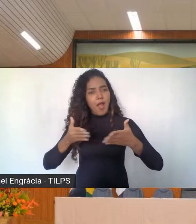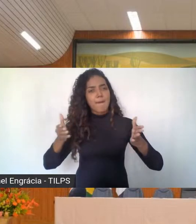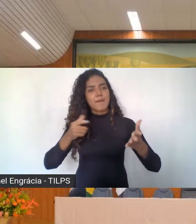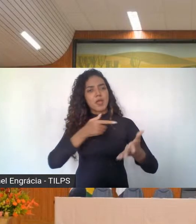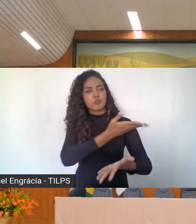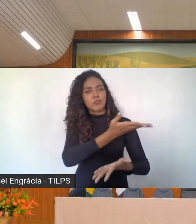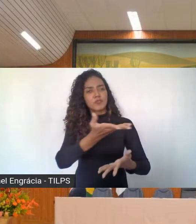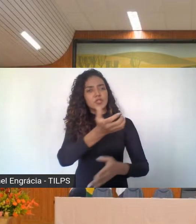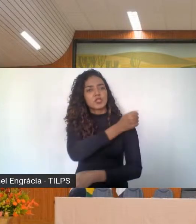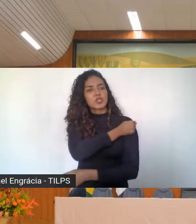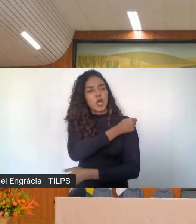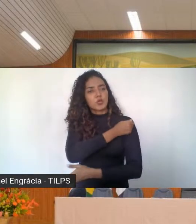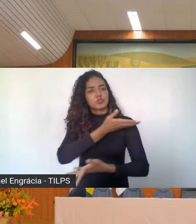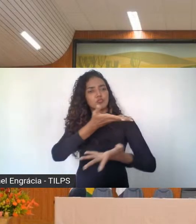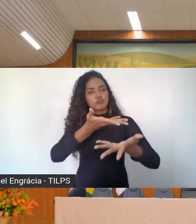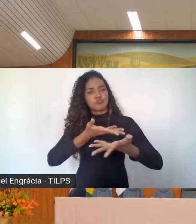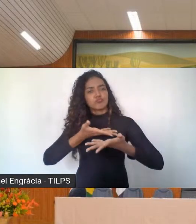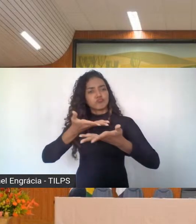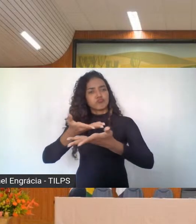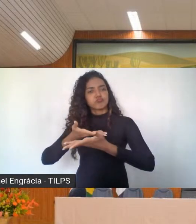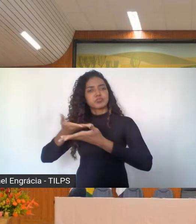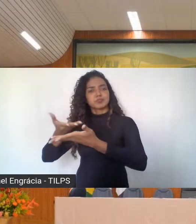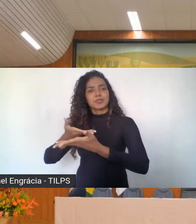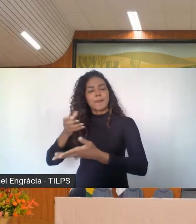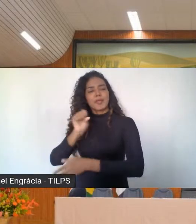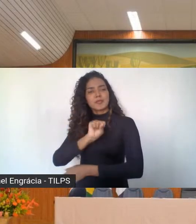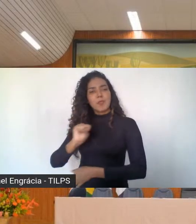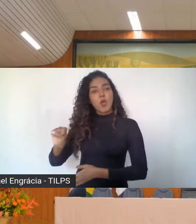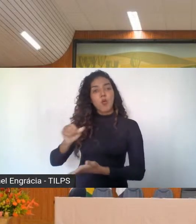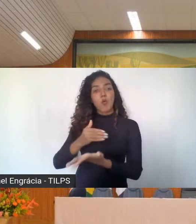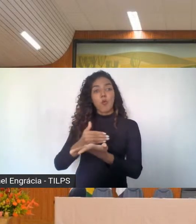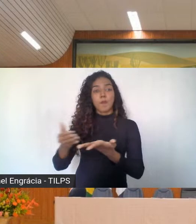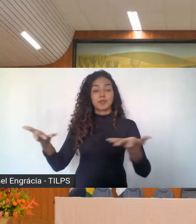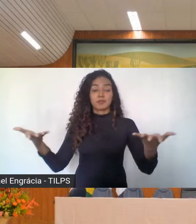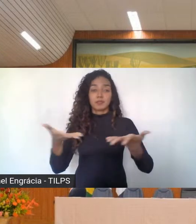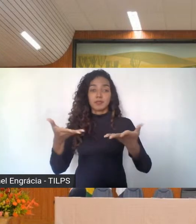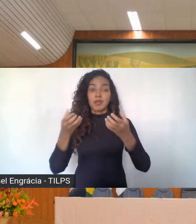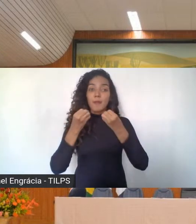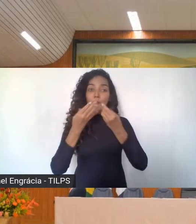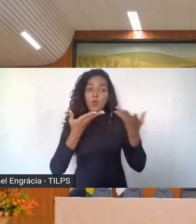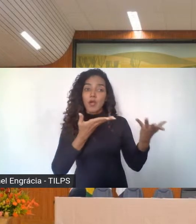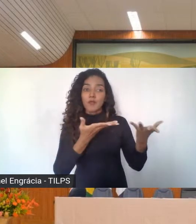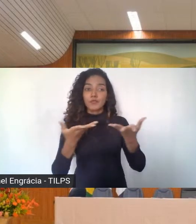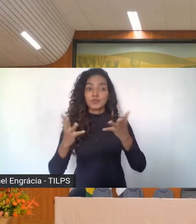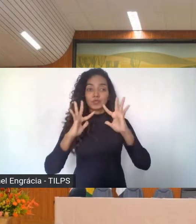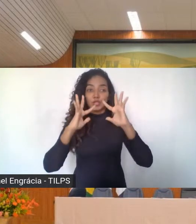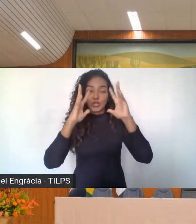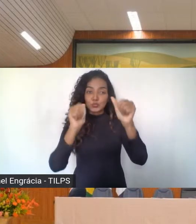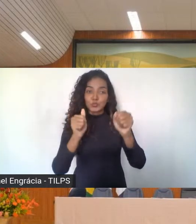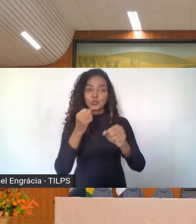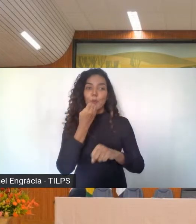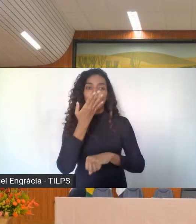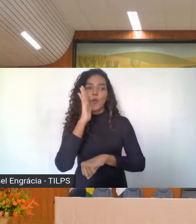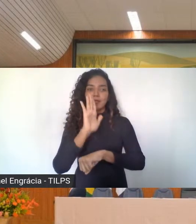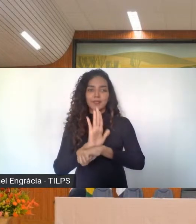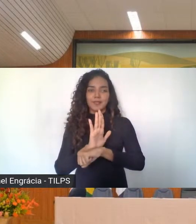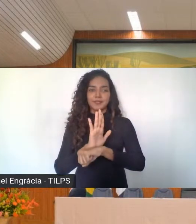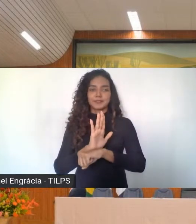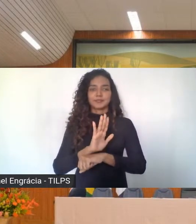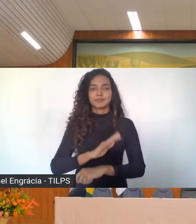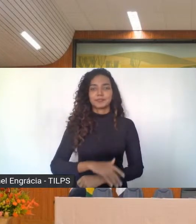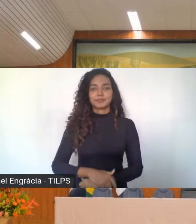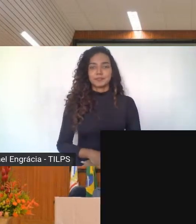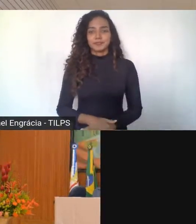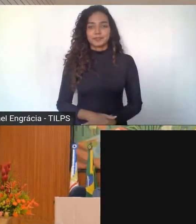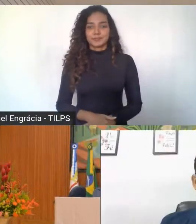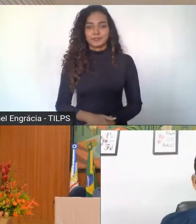estudantes, para esse período que se inicia. Então, as boas-vindas a todos e boa tarde.